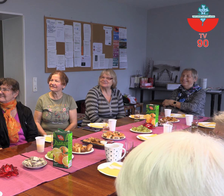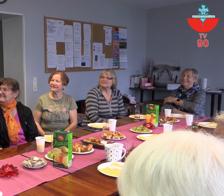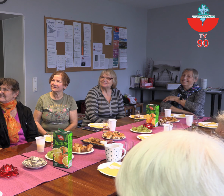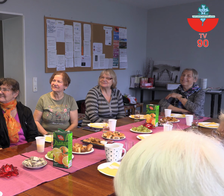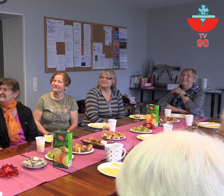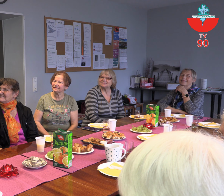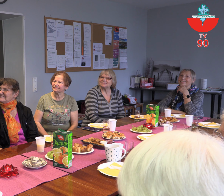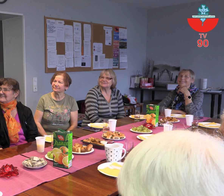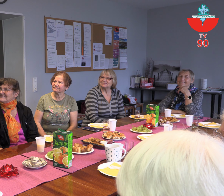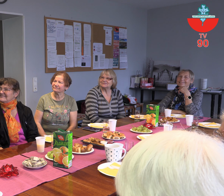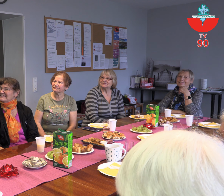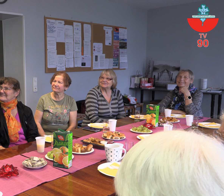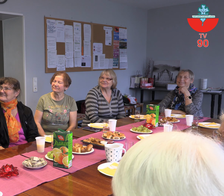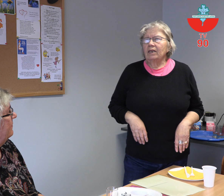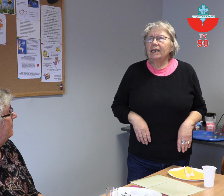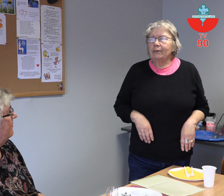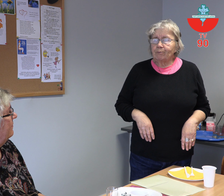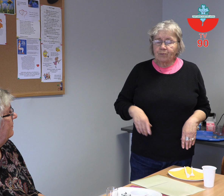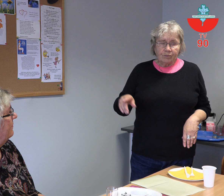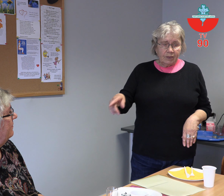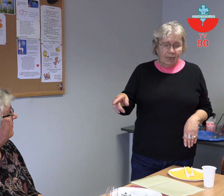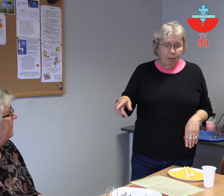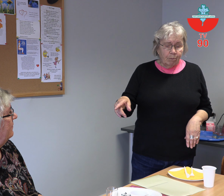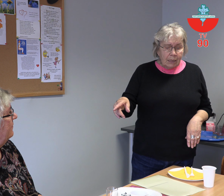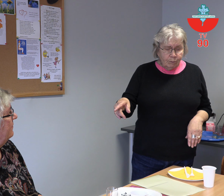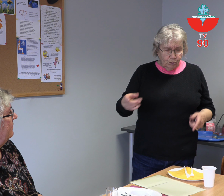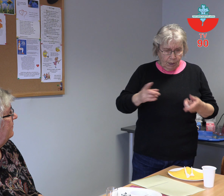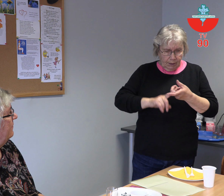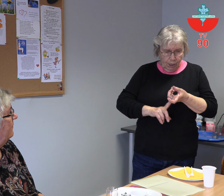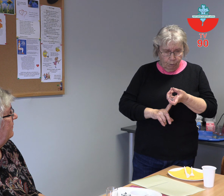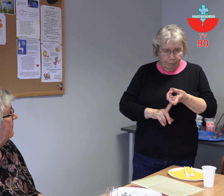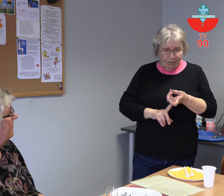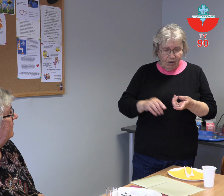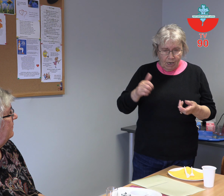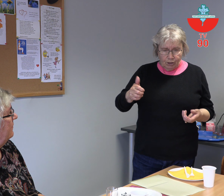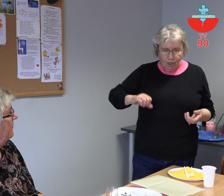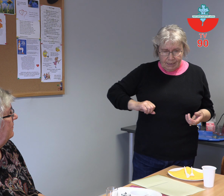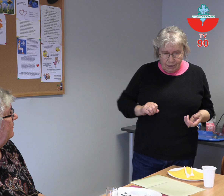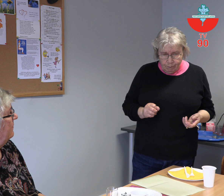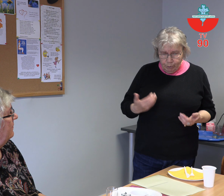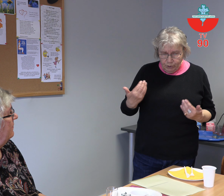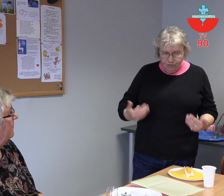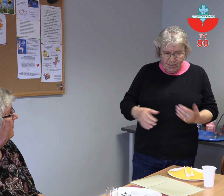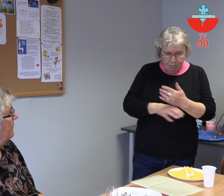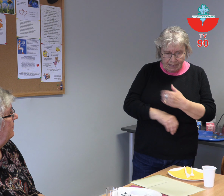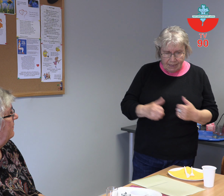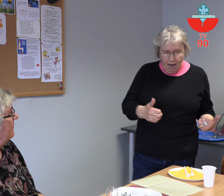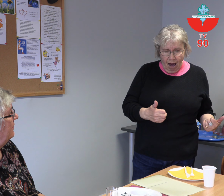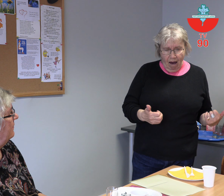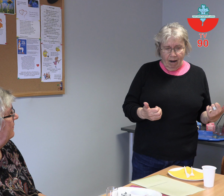mäleta, kukas mõtlen. Nii. Maimuga seob need väga tore sõprus viimasel ajal.